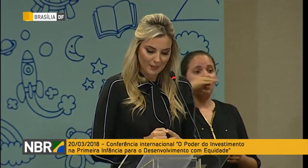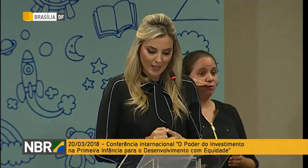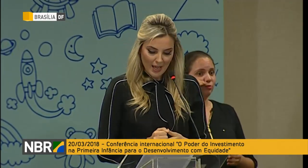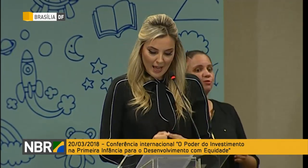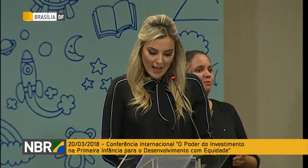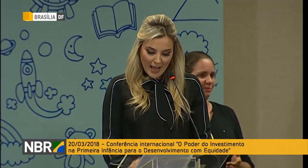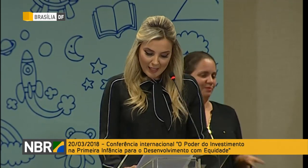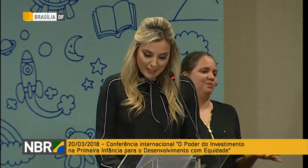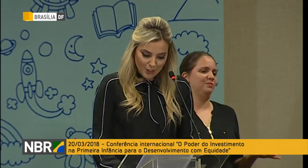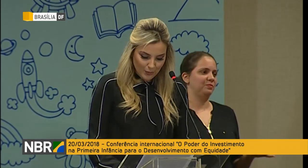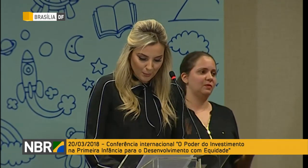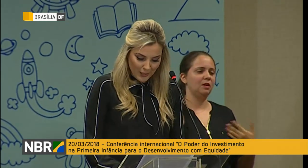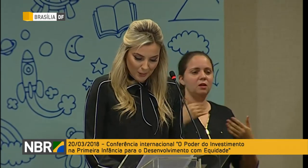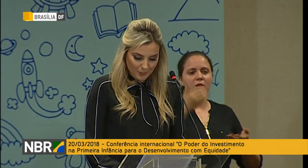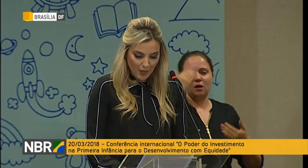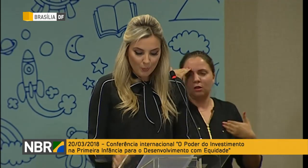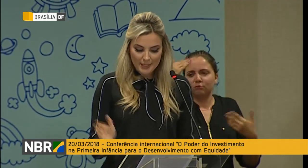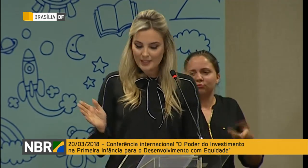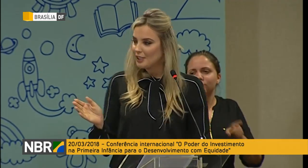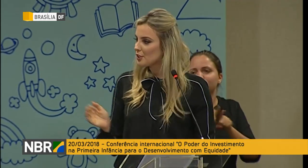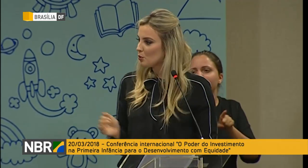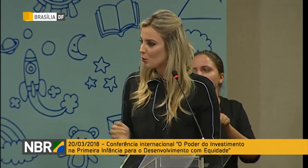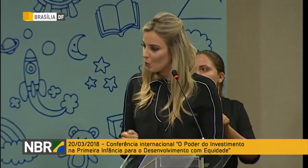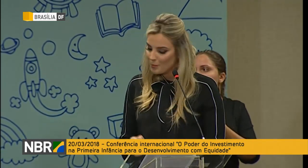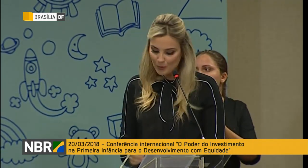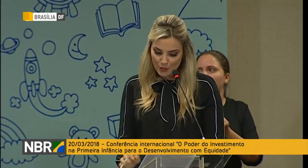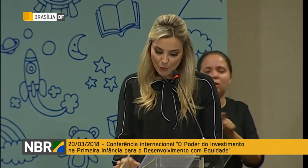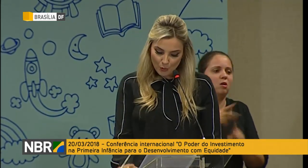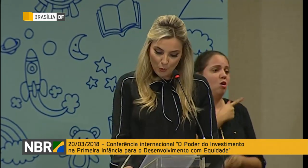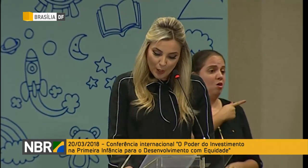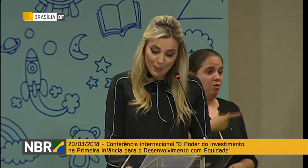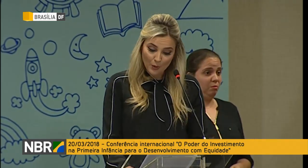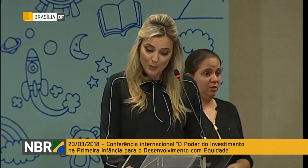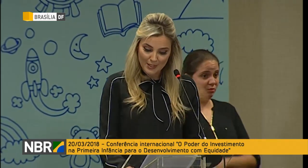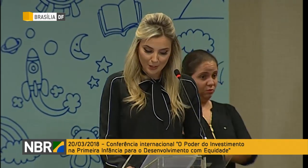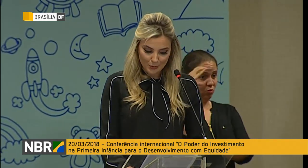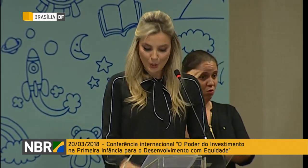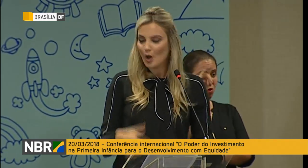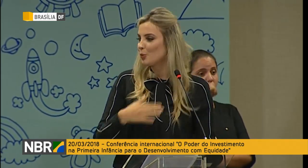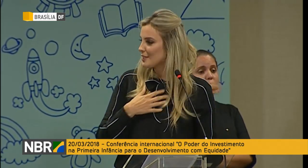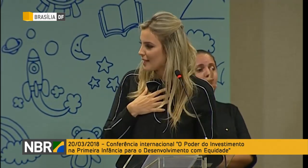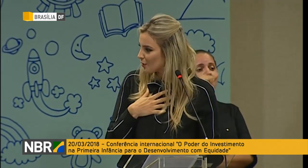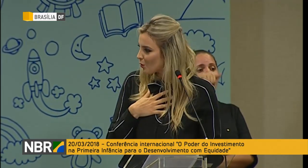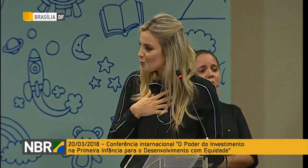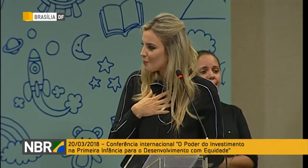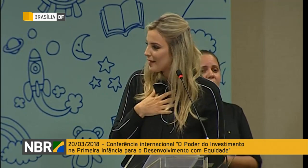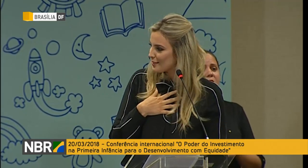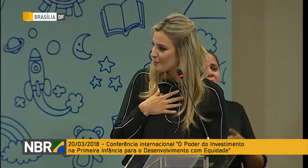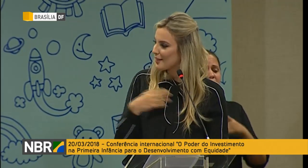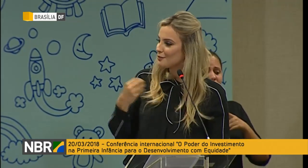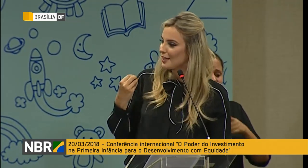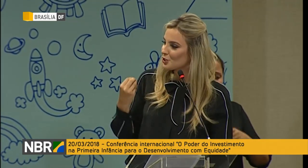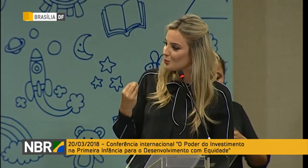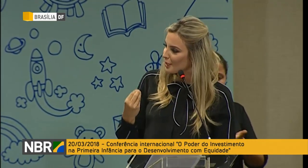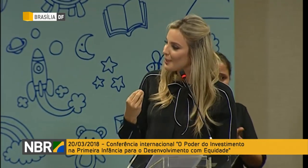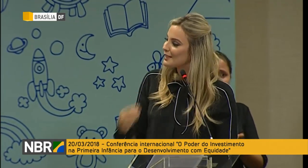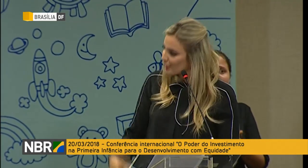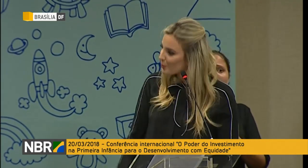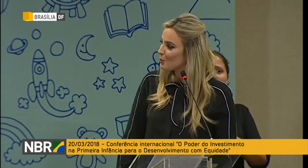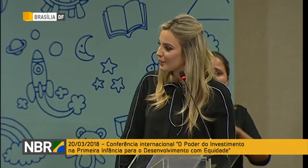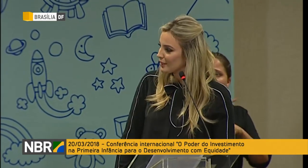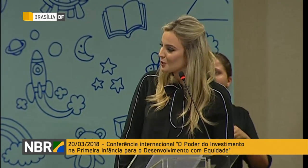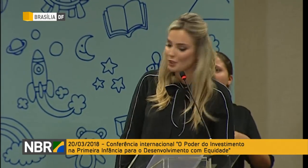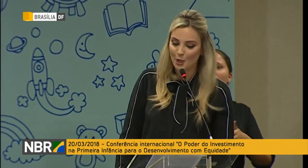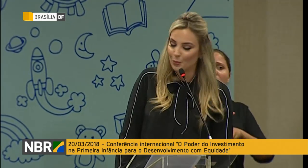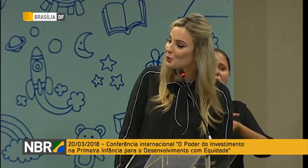amanhã. Agradeço também ao presidente da Colômbia, o senhor Juan Manuel Santos, por estar em nosso país para falar de um tema